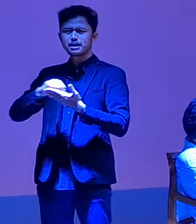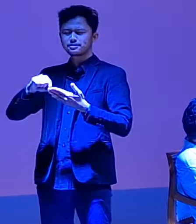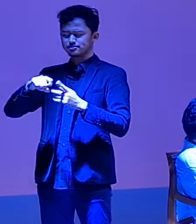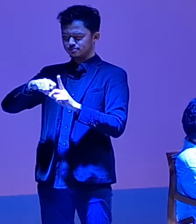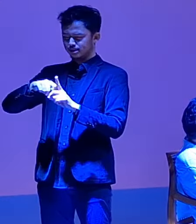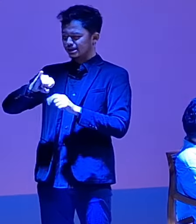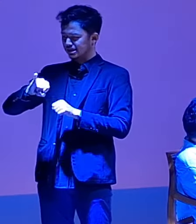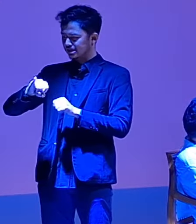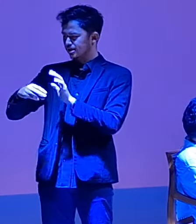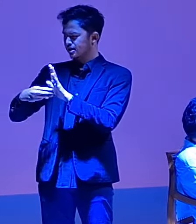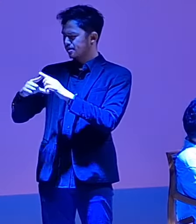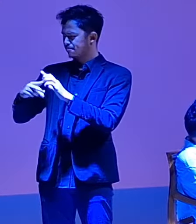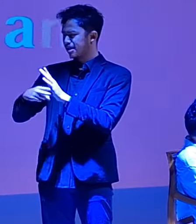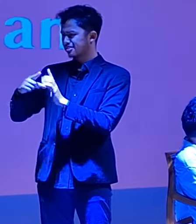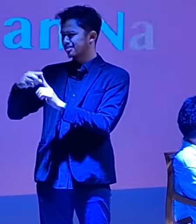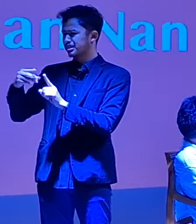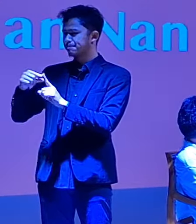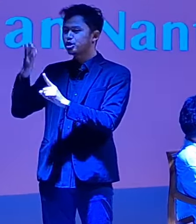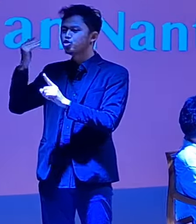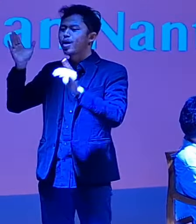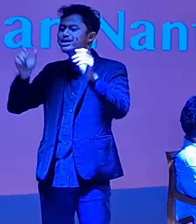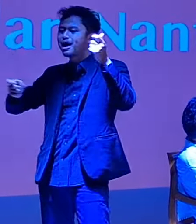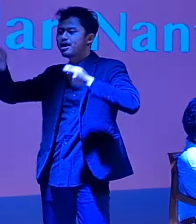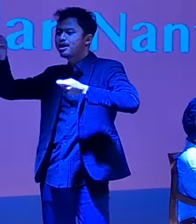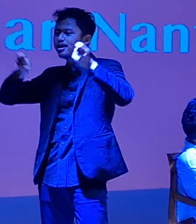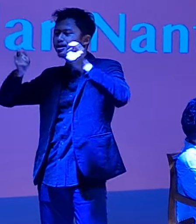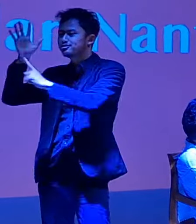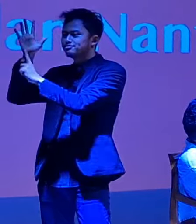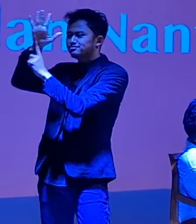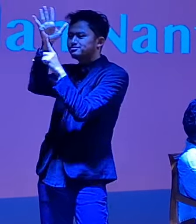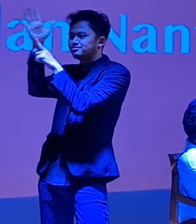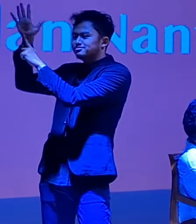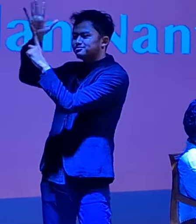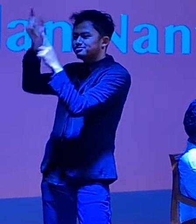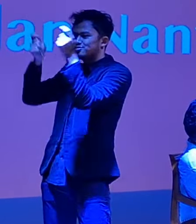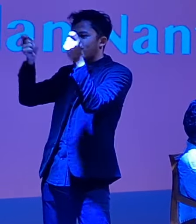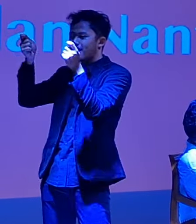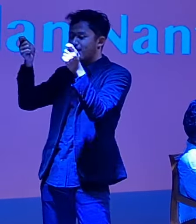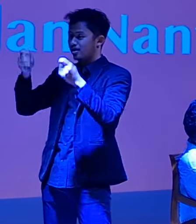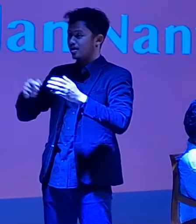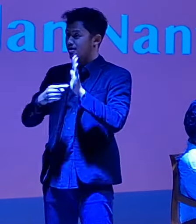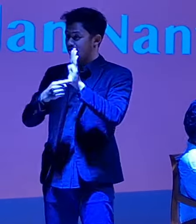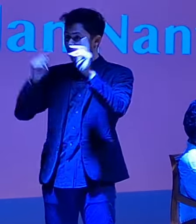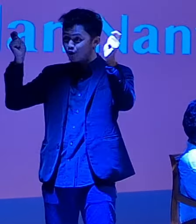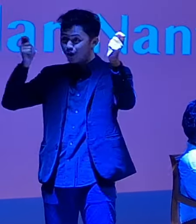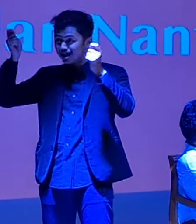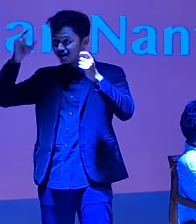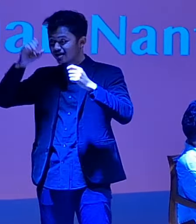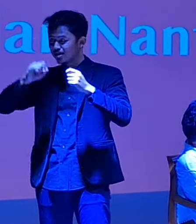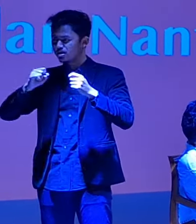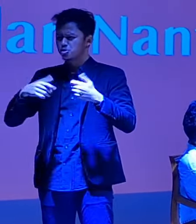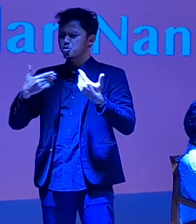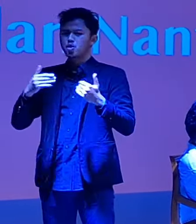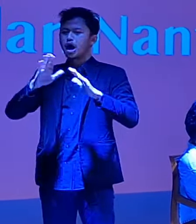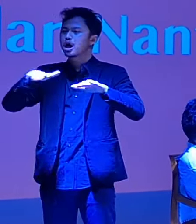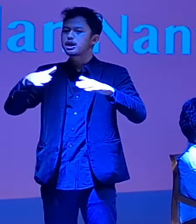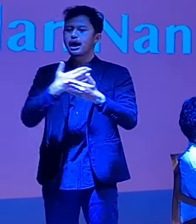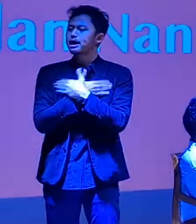Sudarsono, iya, dan Dalang. Dia Ki Dalang itu, iya, dia menerima anak bukan dari Jawa saja, bahkan dia punya dari Aceh yang datang bersama